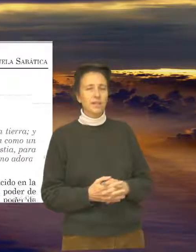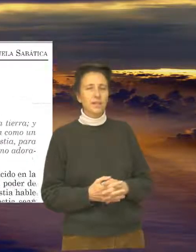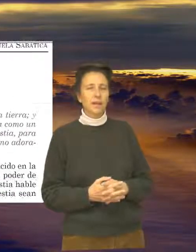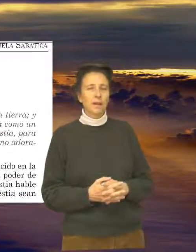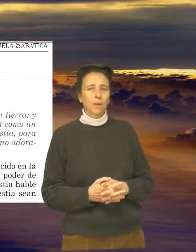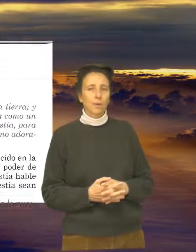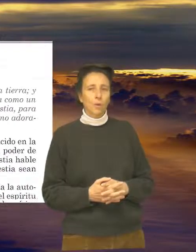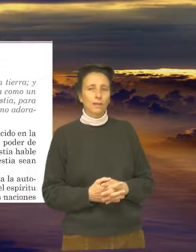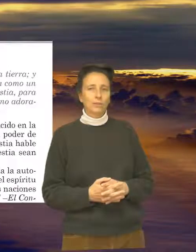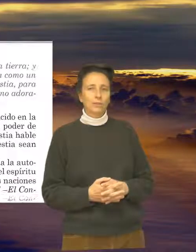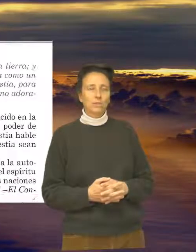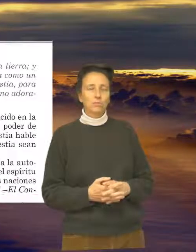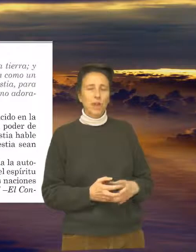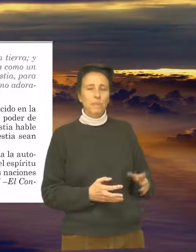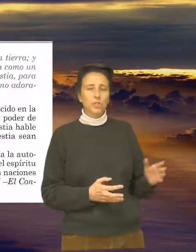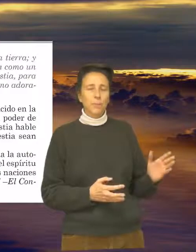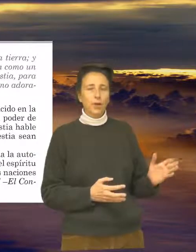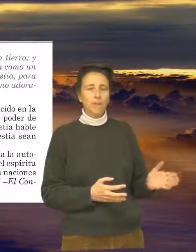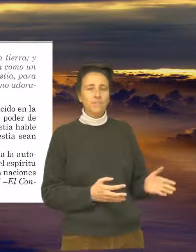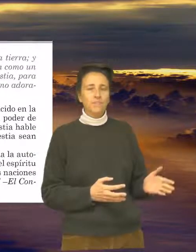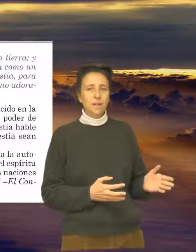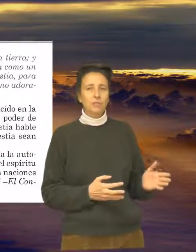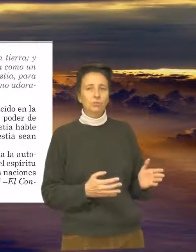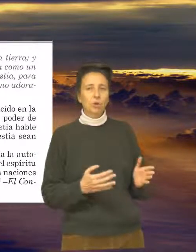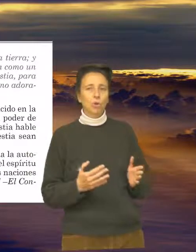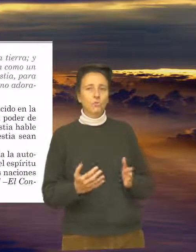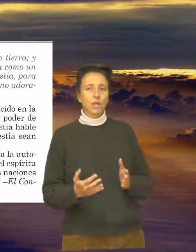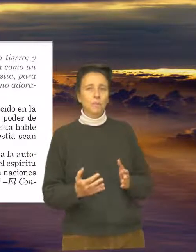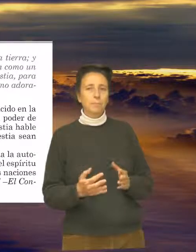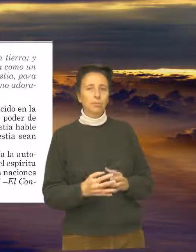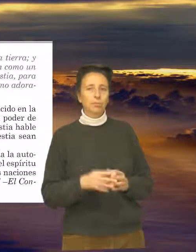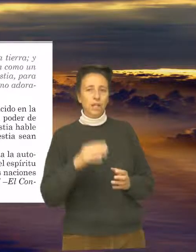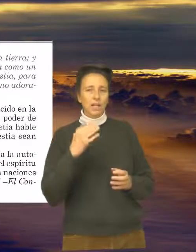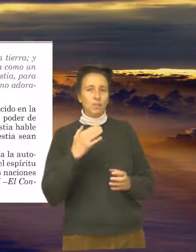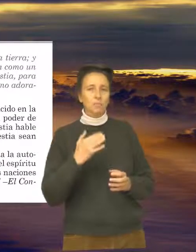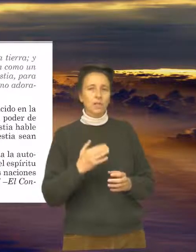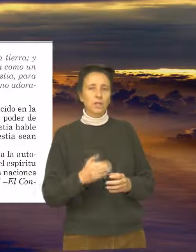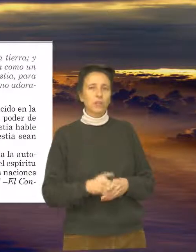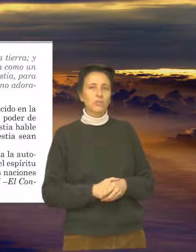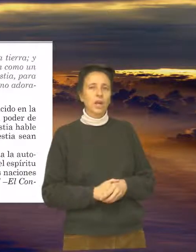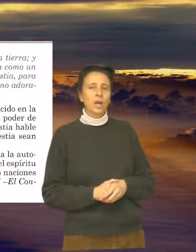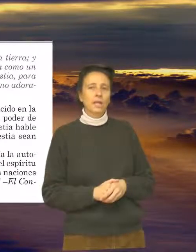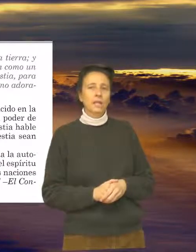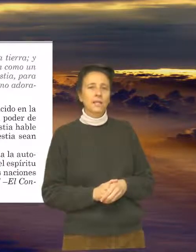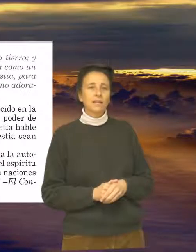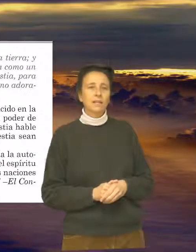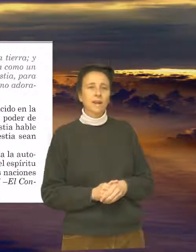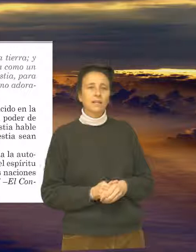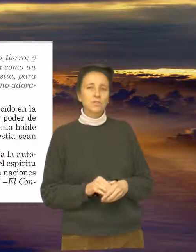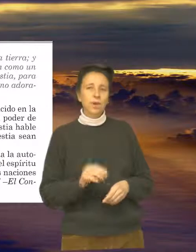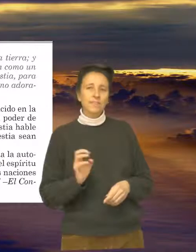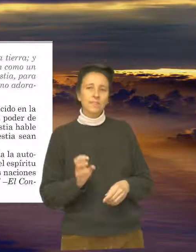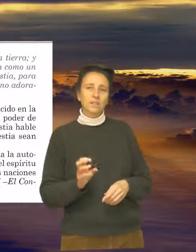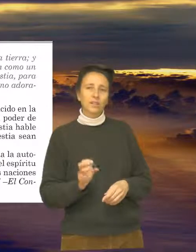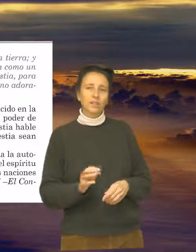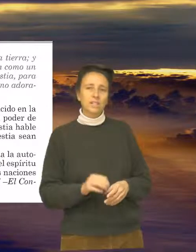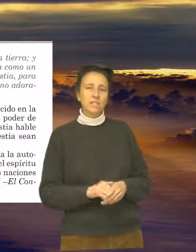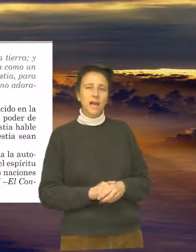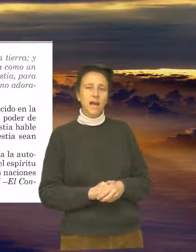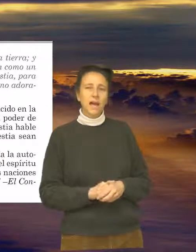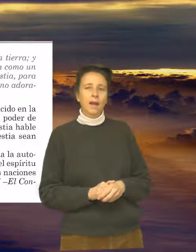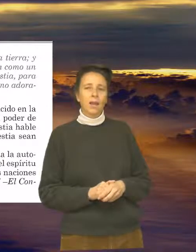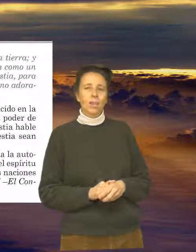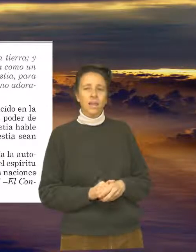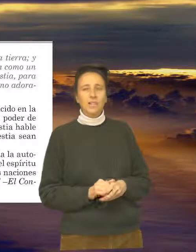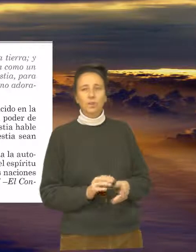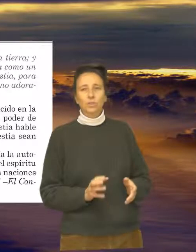hecho, fíjense que cuando estudiamos Apocalipsis capítulo 2 y capítulo 3, los periodos del cristianismo, la descripción que se